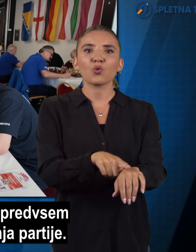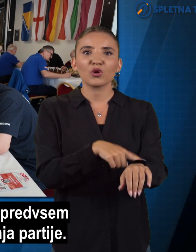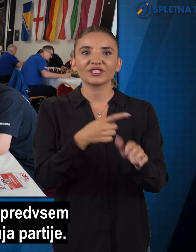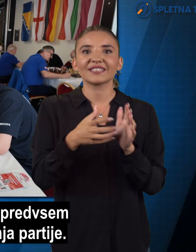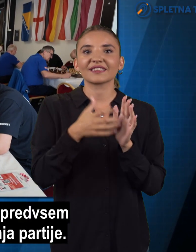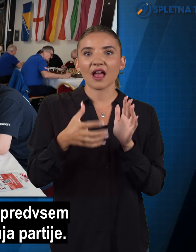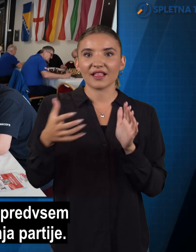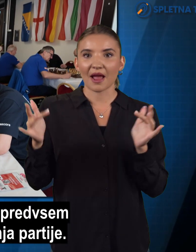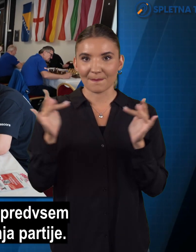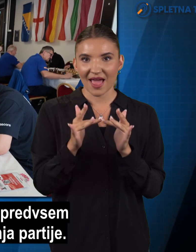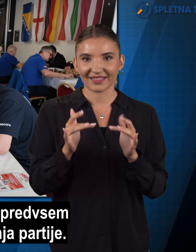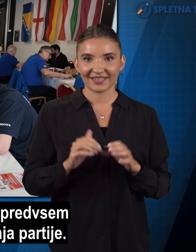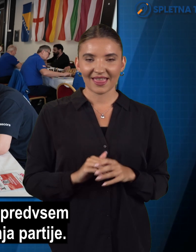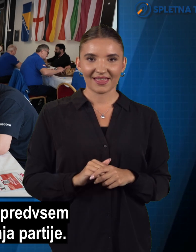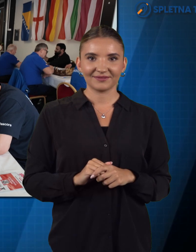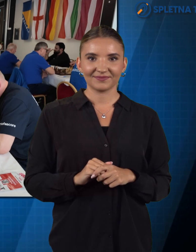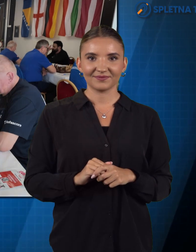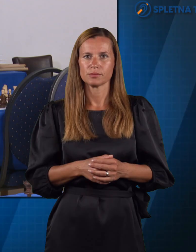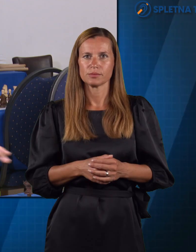dolžini trajanja partije.